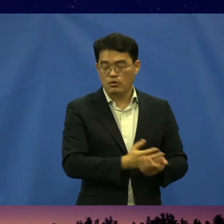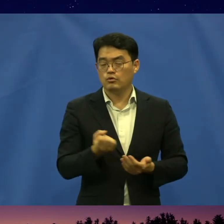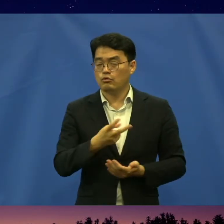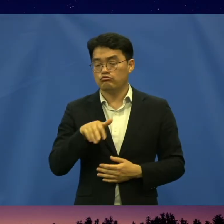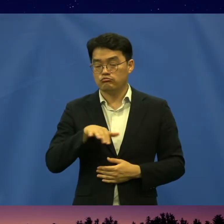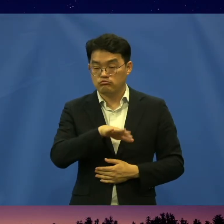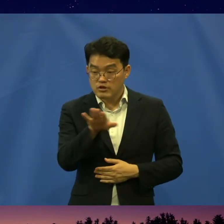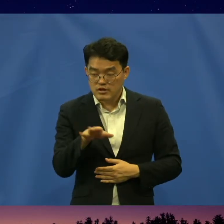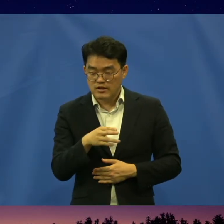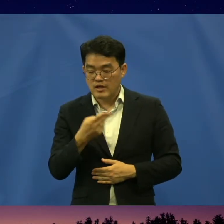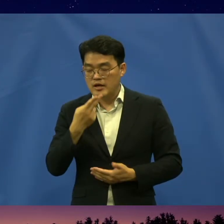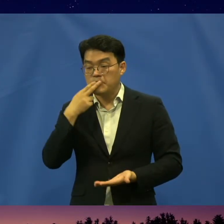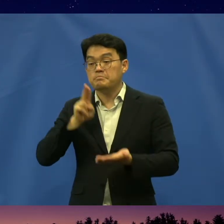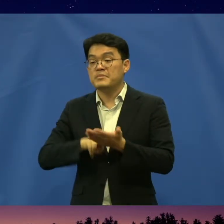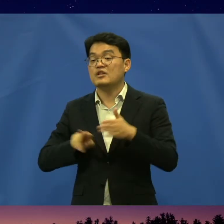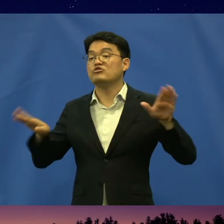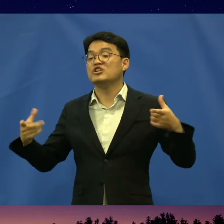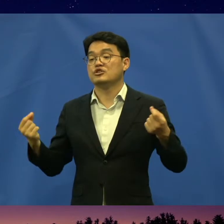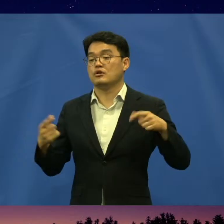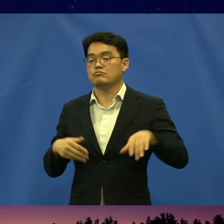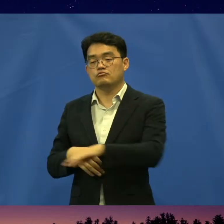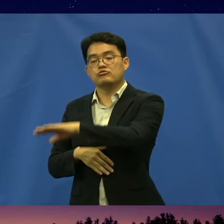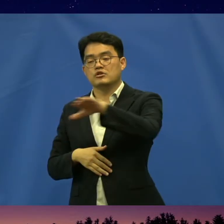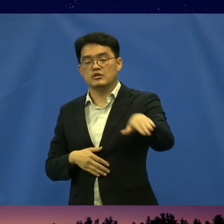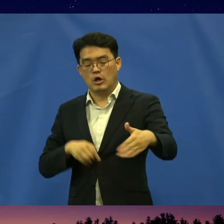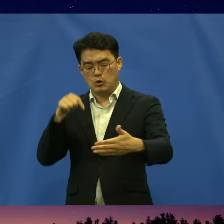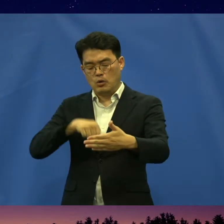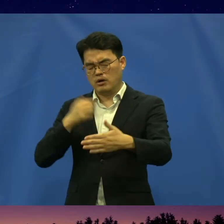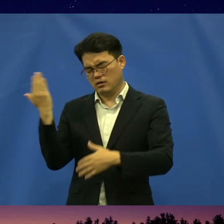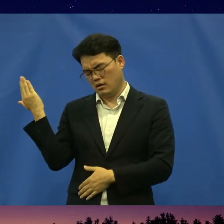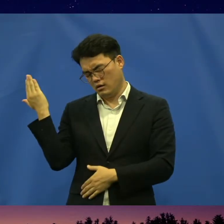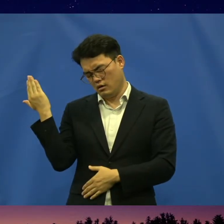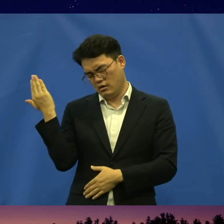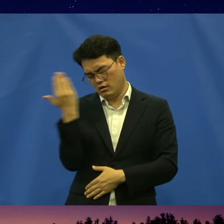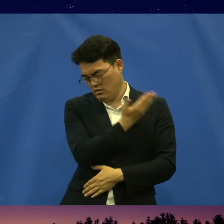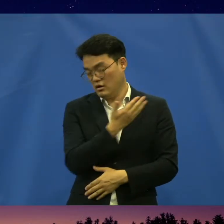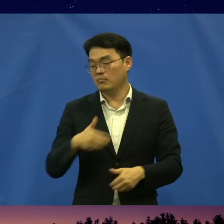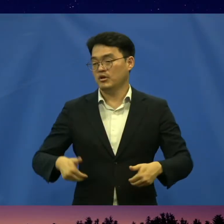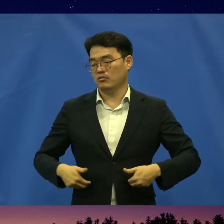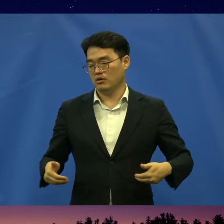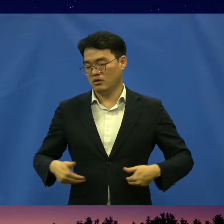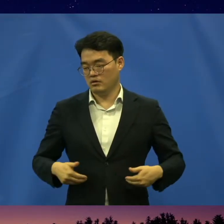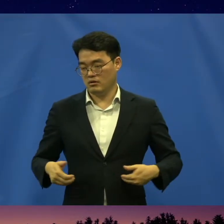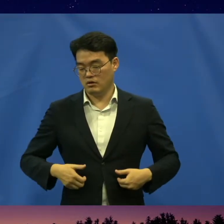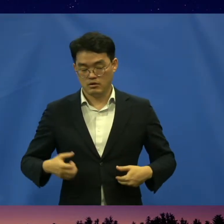뱀처럼 지혜로워야 된다. 하나만 가지고 있으면 안 돼요.